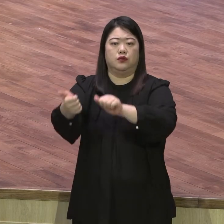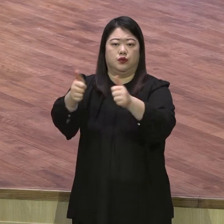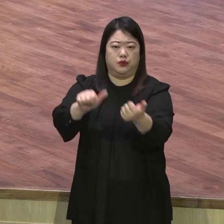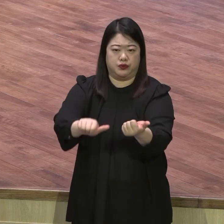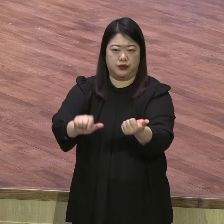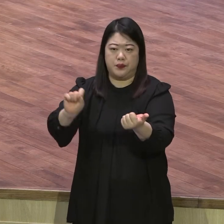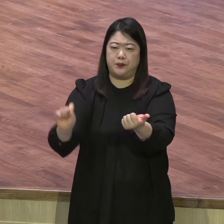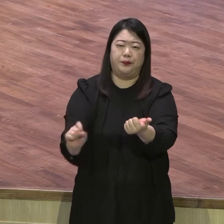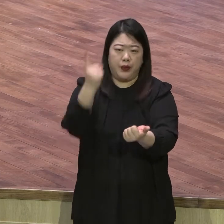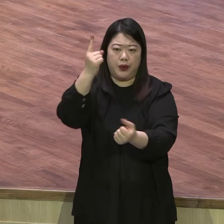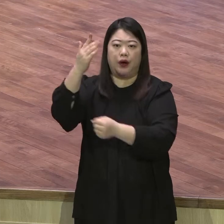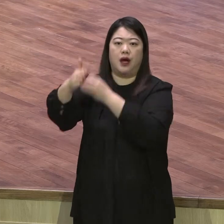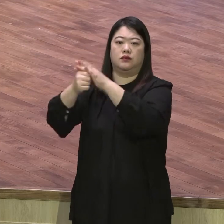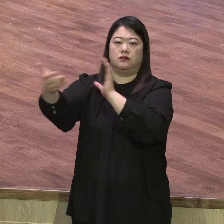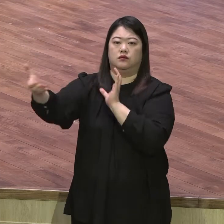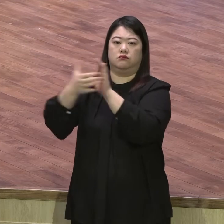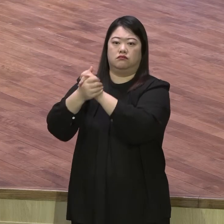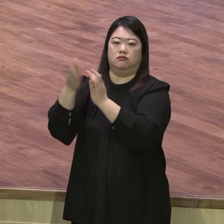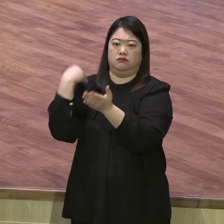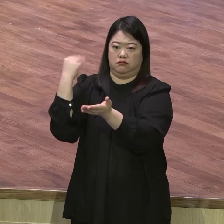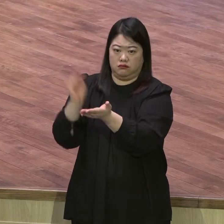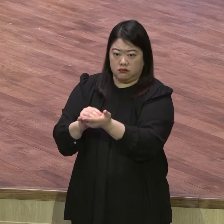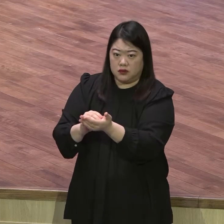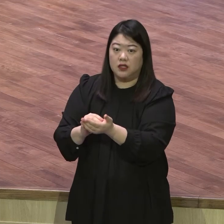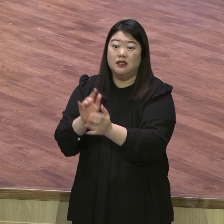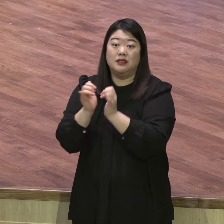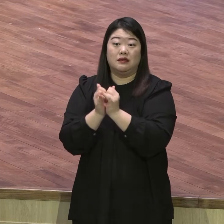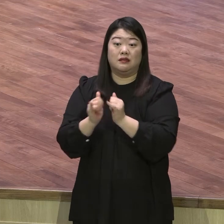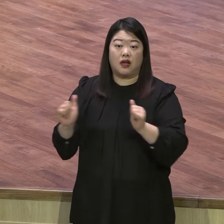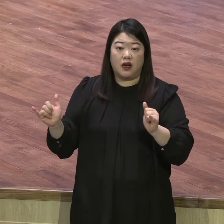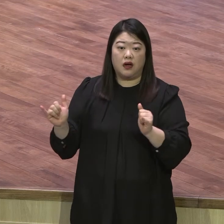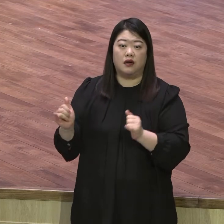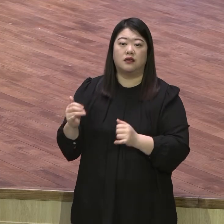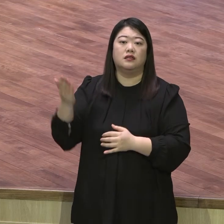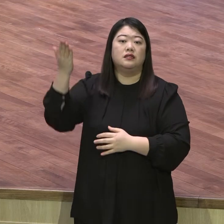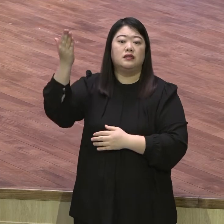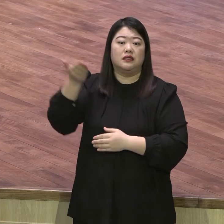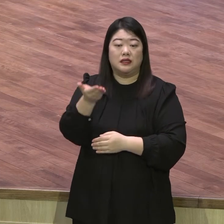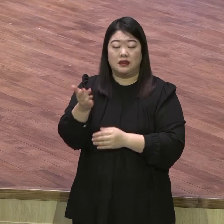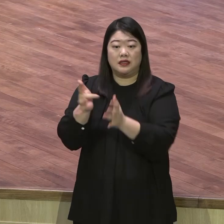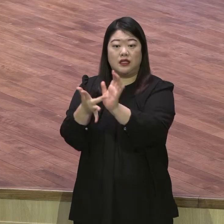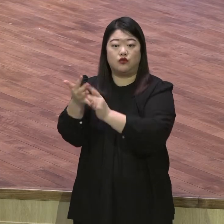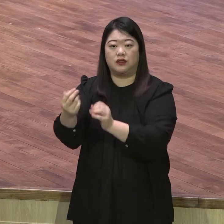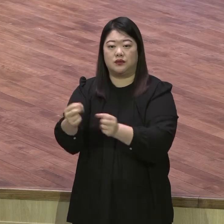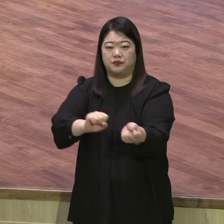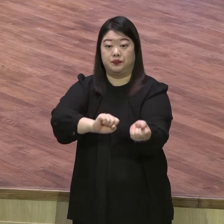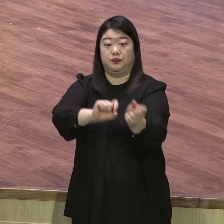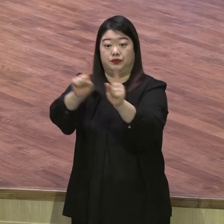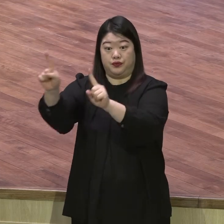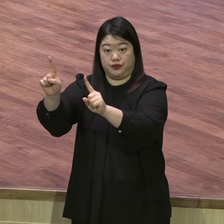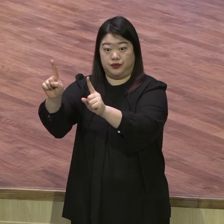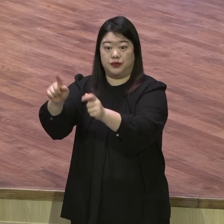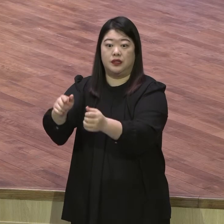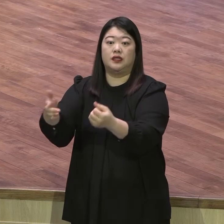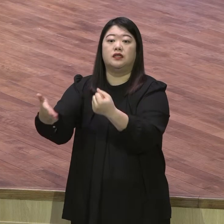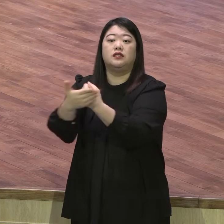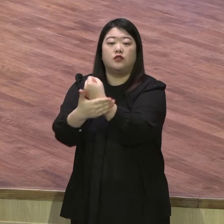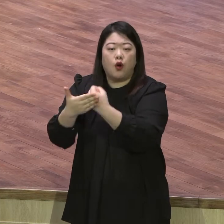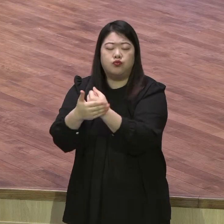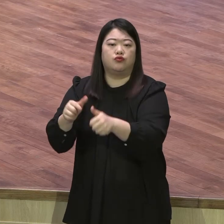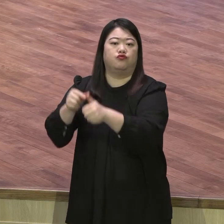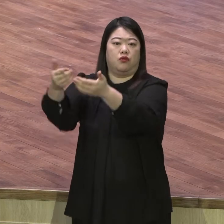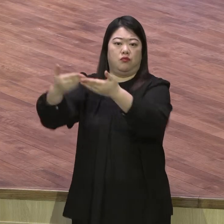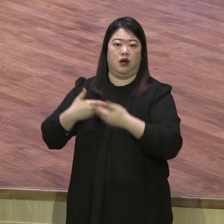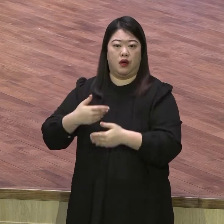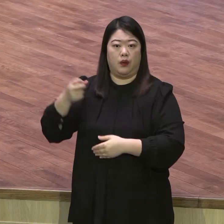하나님과 화목하게 되었은즉 화목하게 하는 된 자로서는 더욱 그의 살아나심으로 말미암아 구원을 받을 것이니라. 뿐만